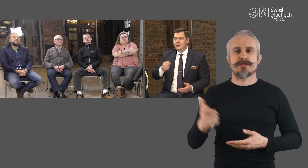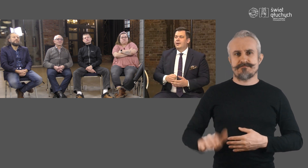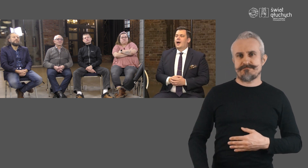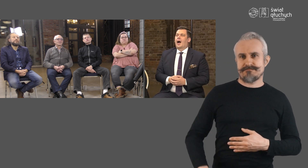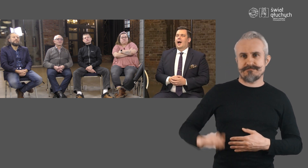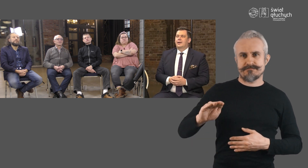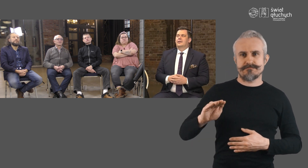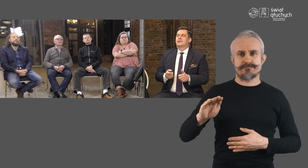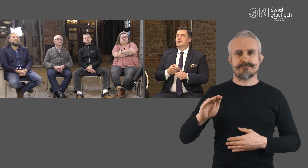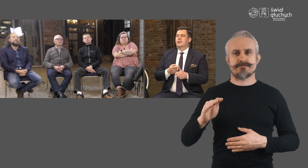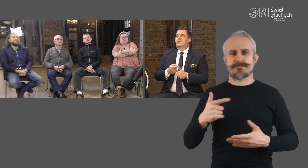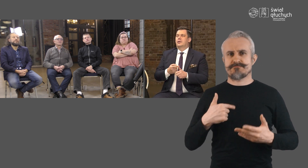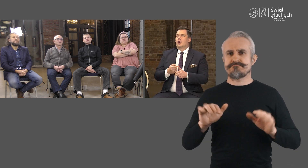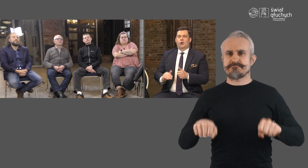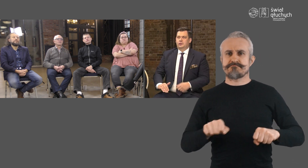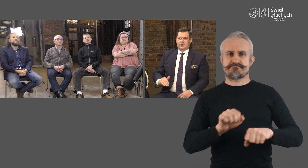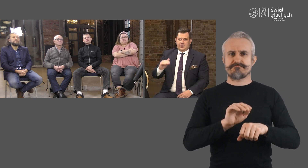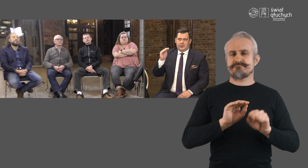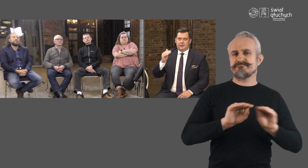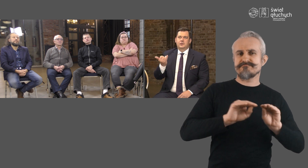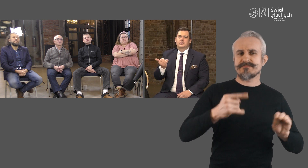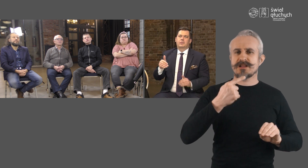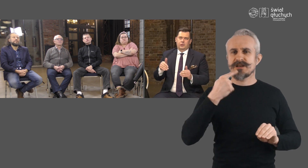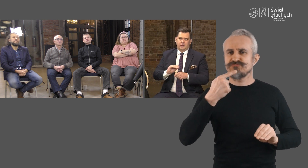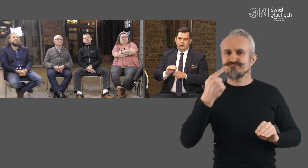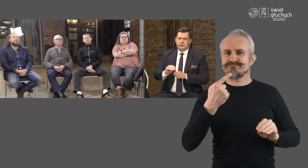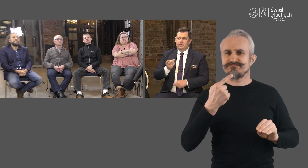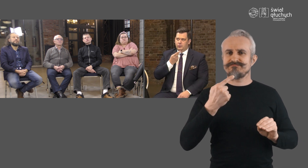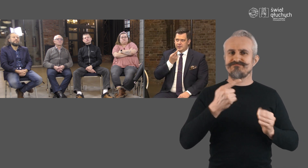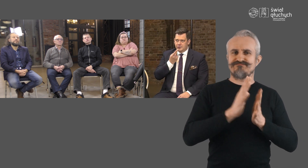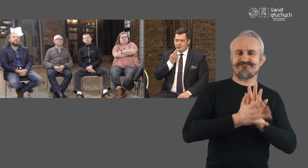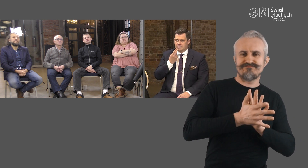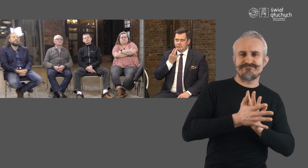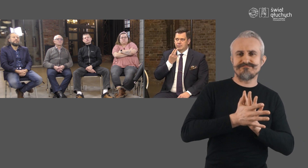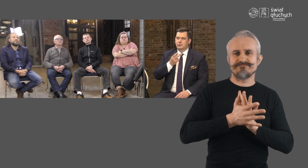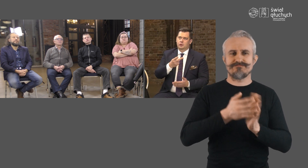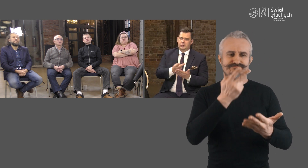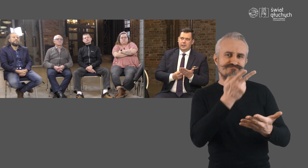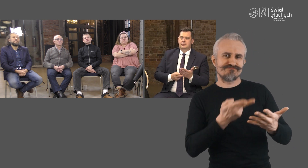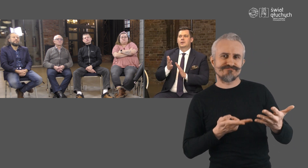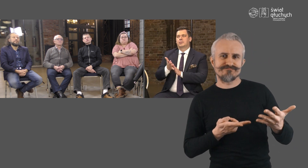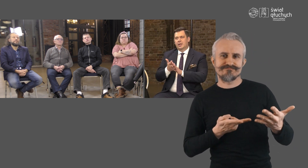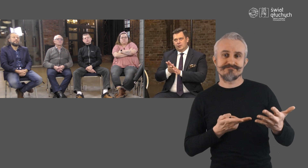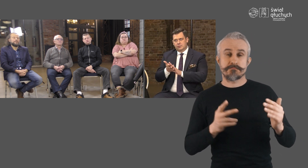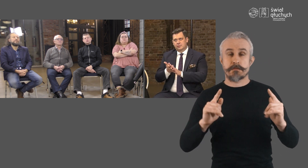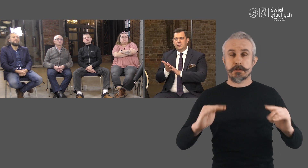głupi, ale że od dziecka dziecko można uczyć dwujęzycznie,